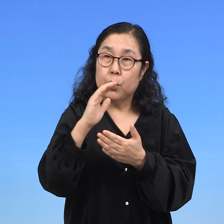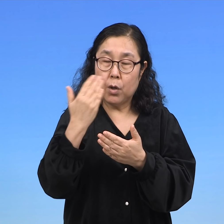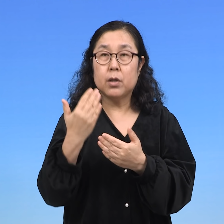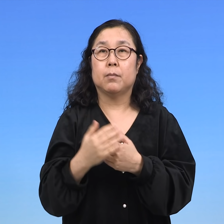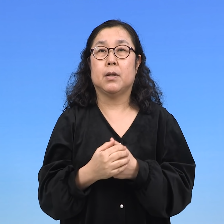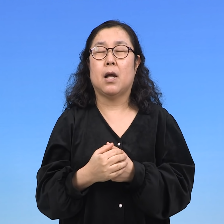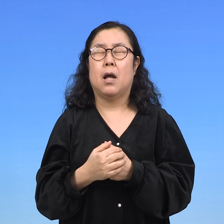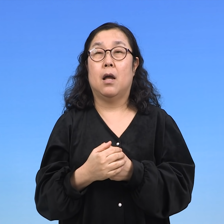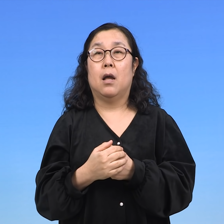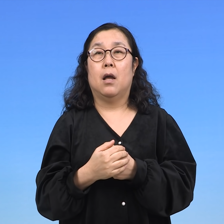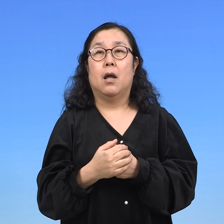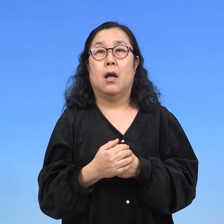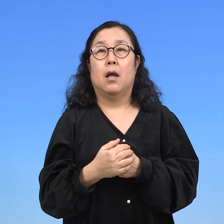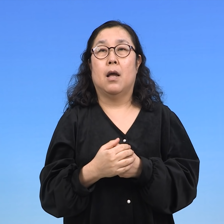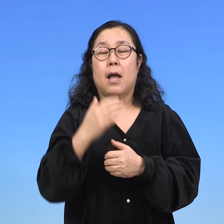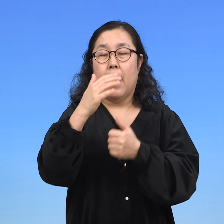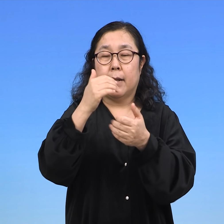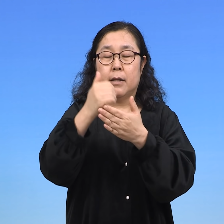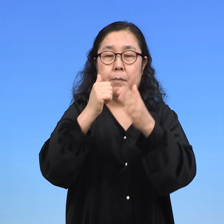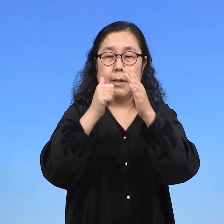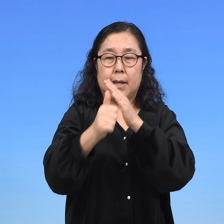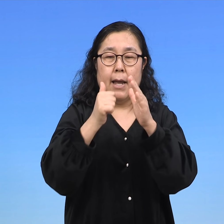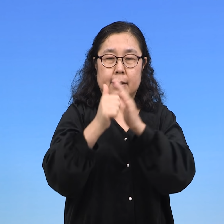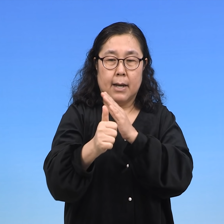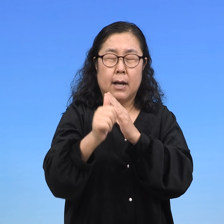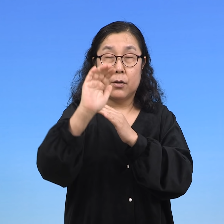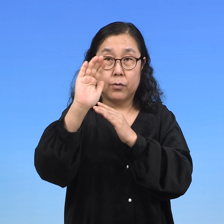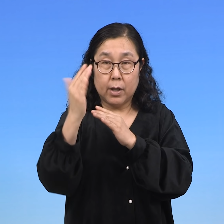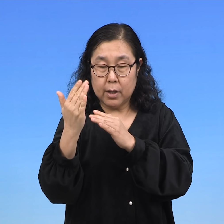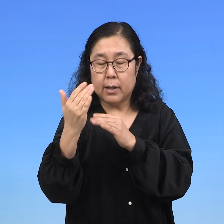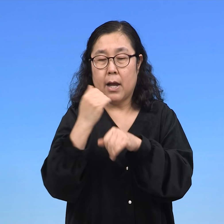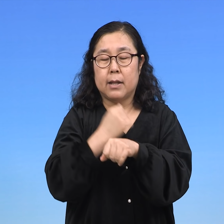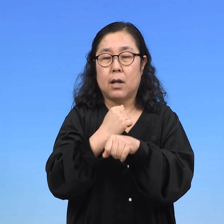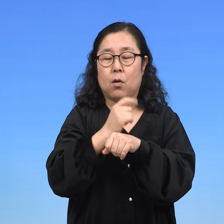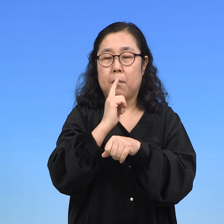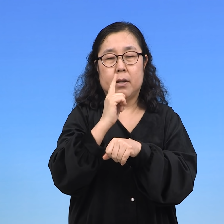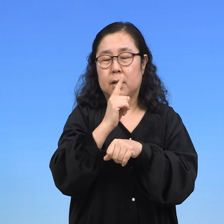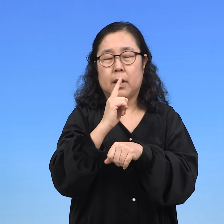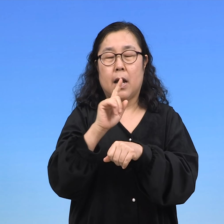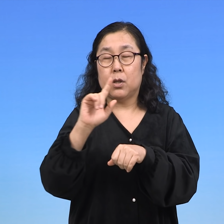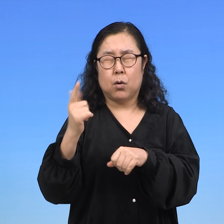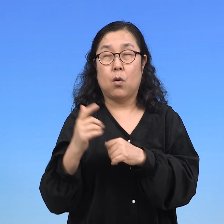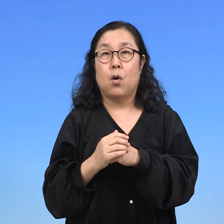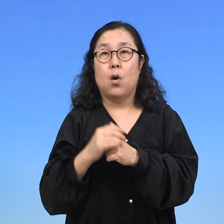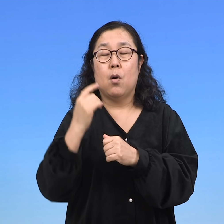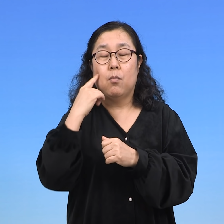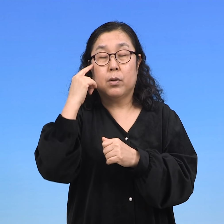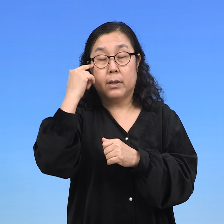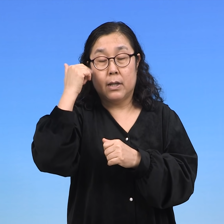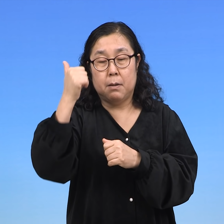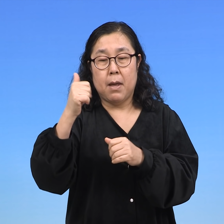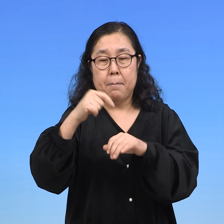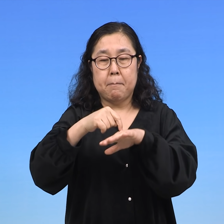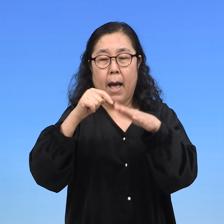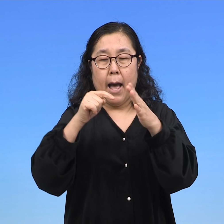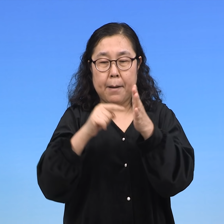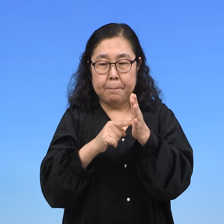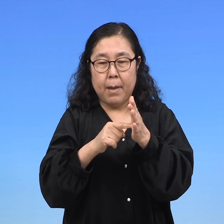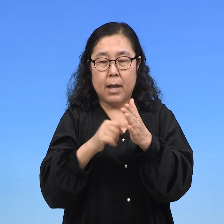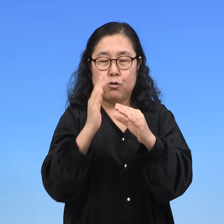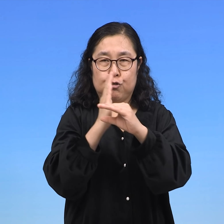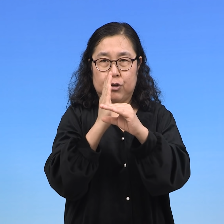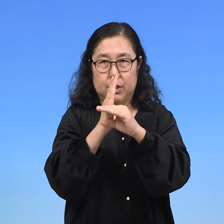뭐 불쑥 생각이 나서 하나님이 대장되어야 되신다 이 이야기를 드린 게 아니라 이 목사님의 오랜 마음의